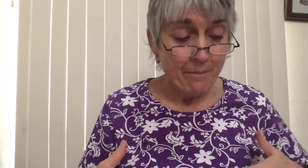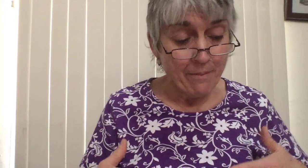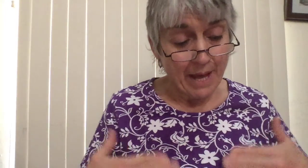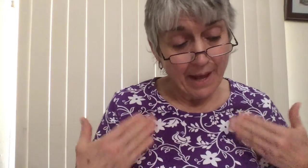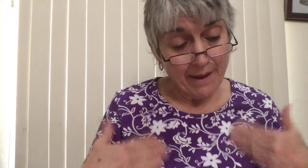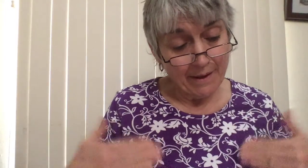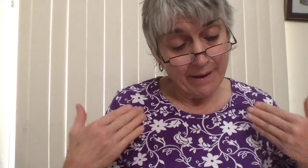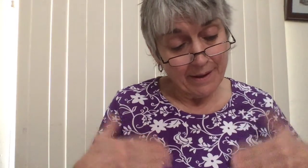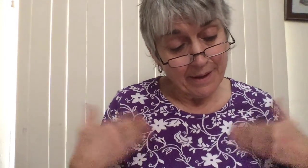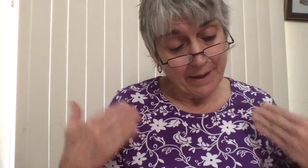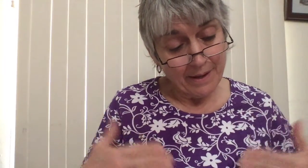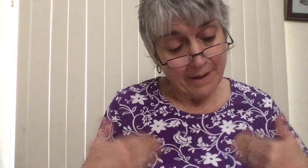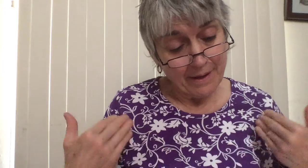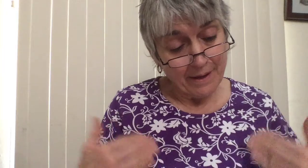Mais,